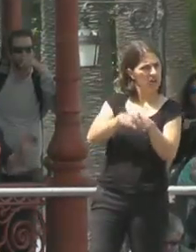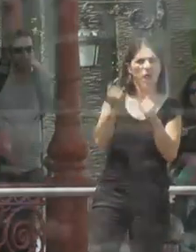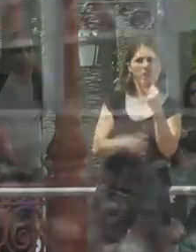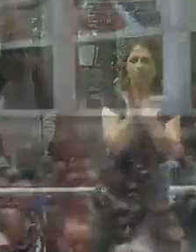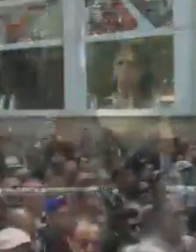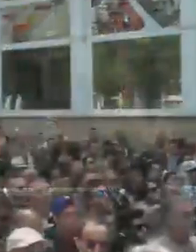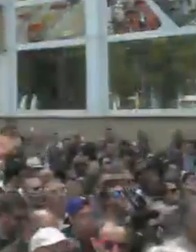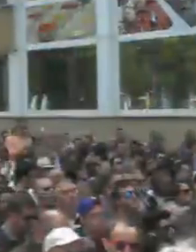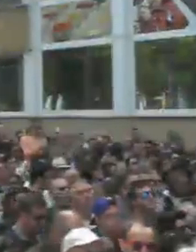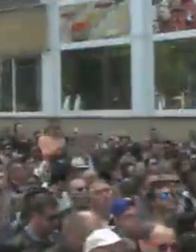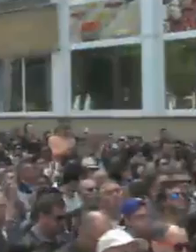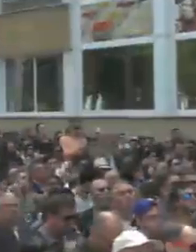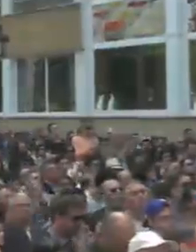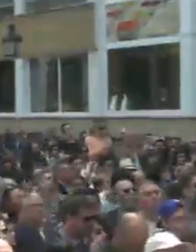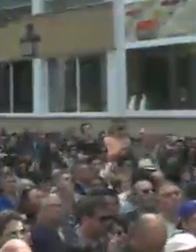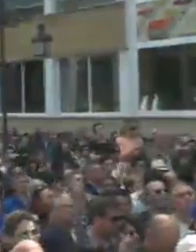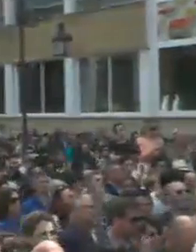libre.